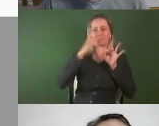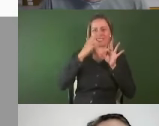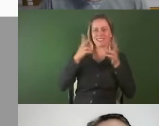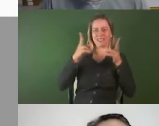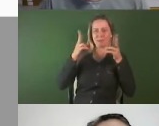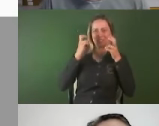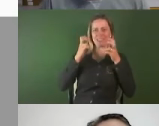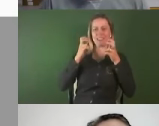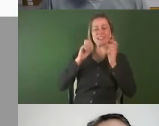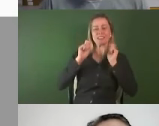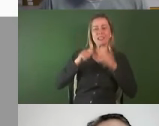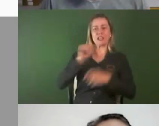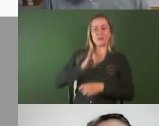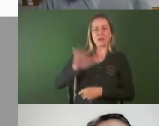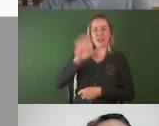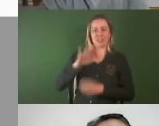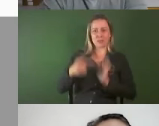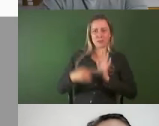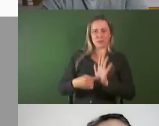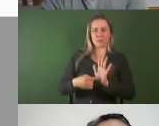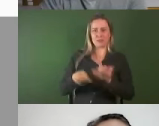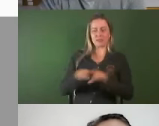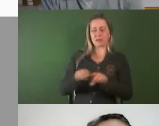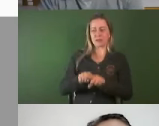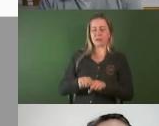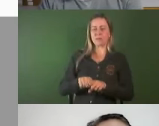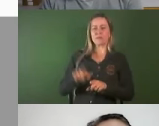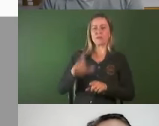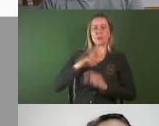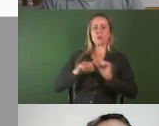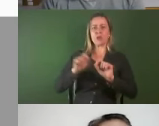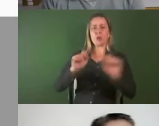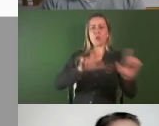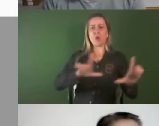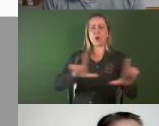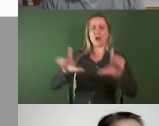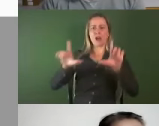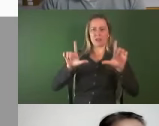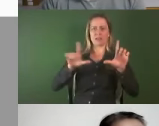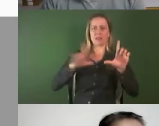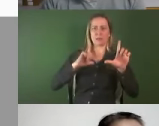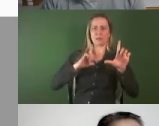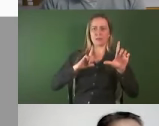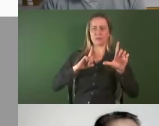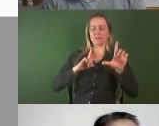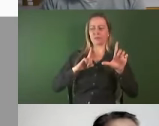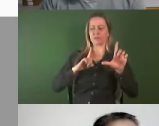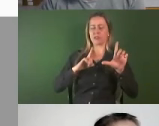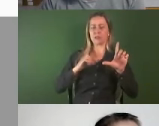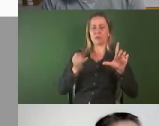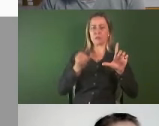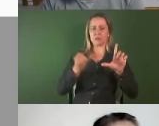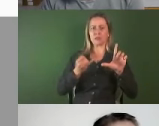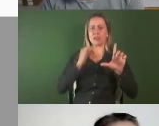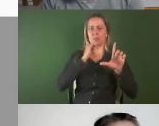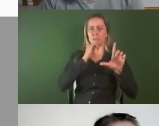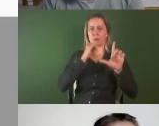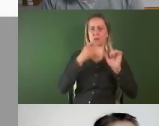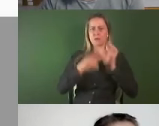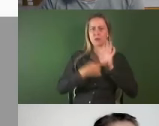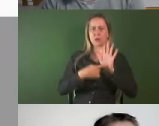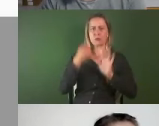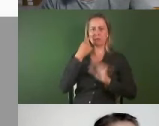interessante é que são os tipos de enquadramento que ele faz, né? Ele apresenta aqui, por exemplo, a gente vê aqui,